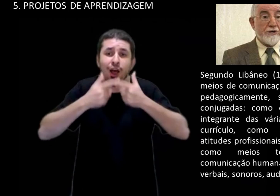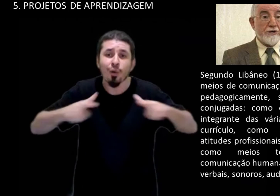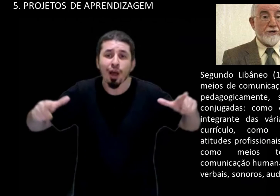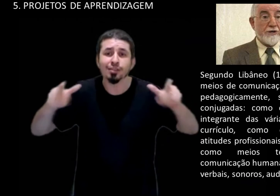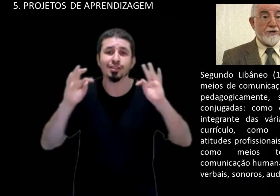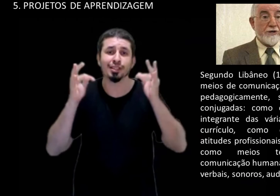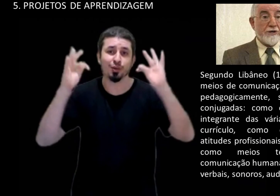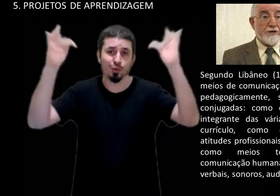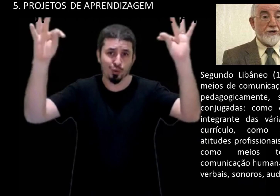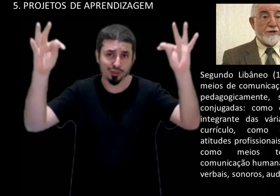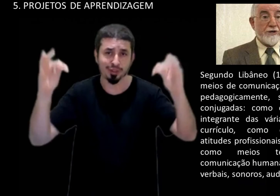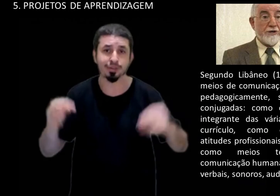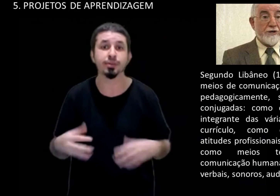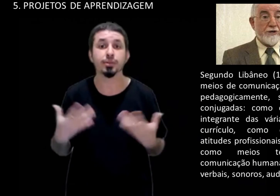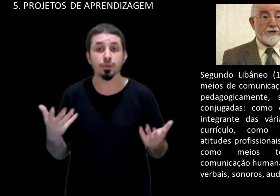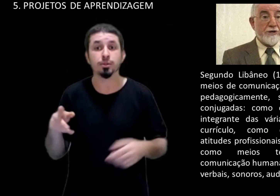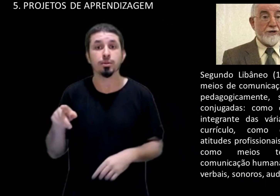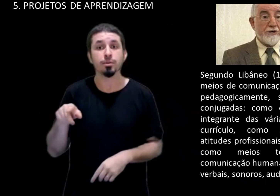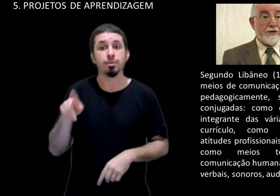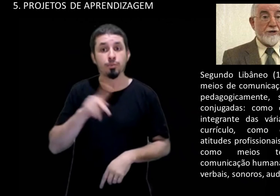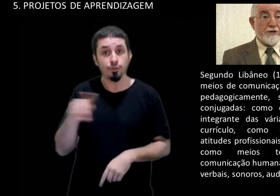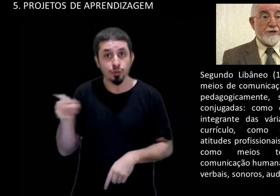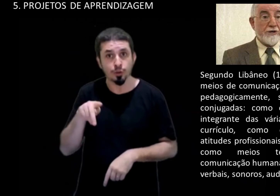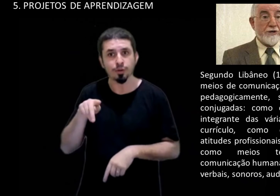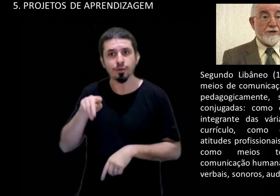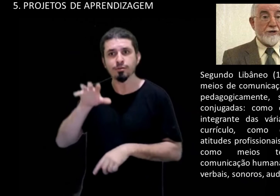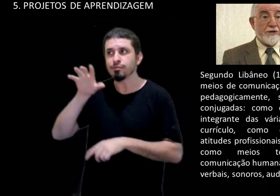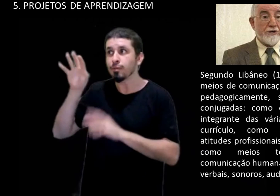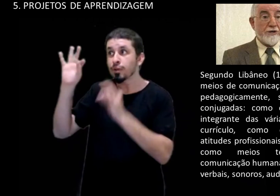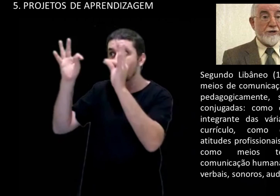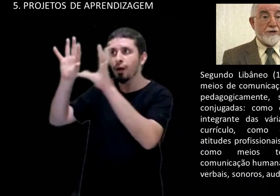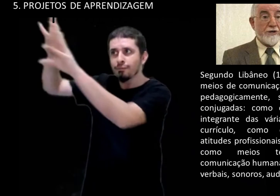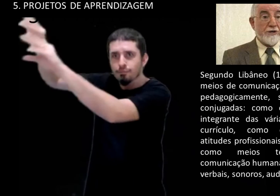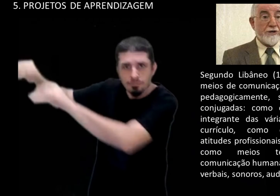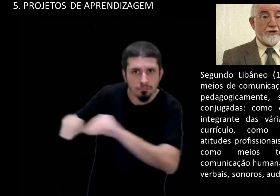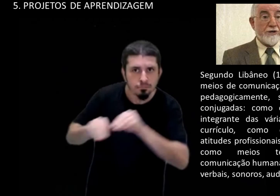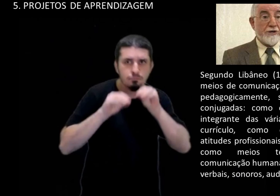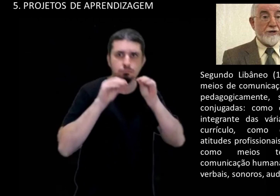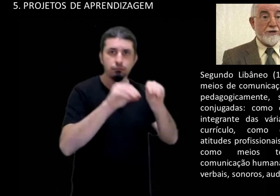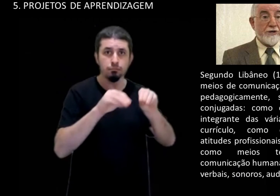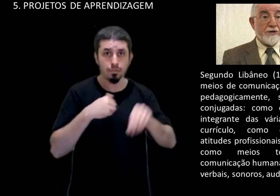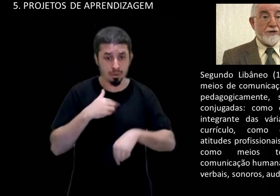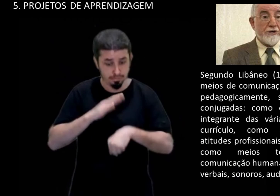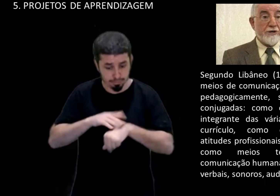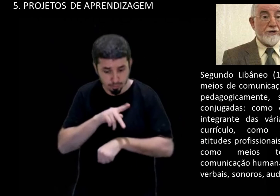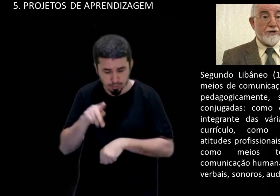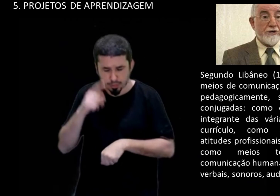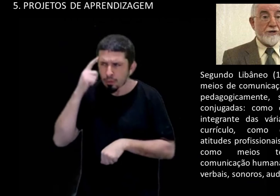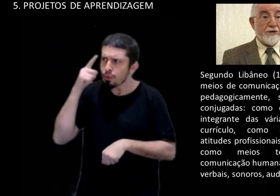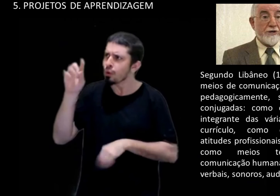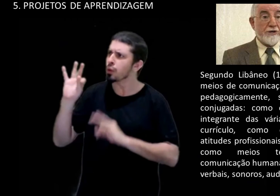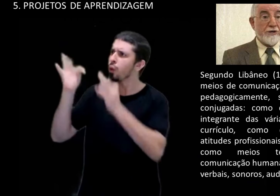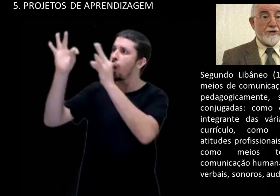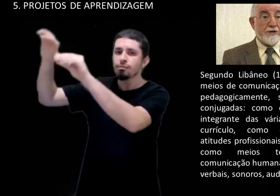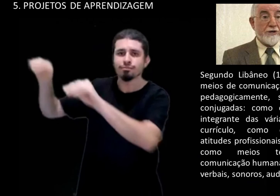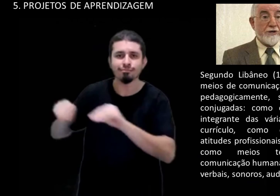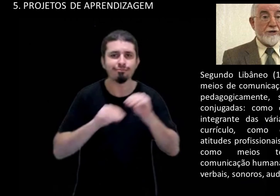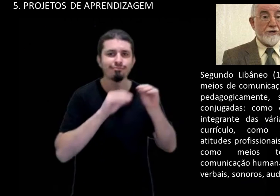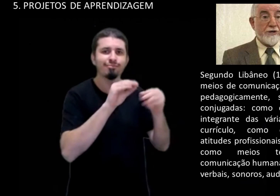linguagens e recursos tecnológicos. Os professores devem trazer essa tecnologia para a sala de aula, elaborando projetos em